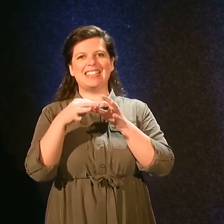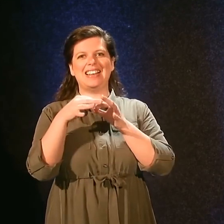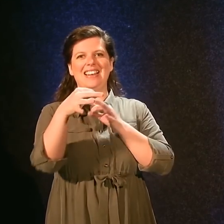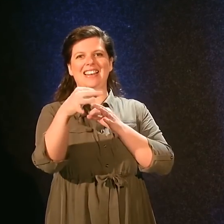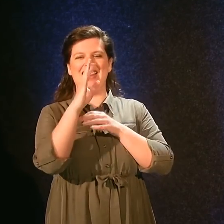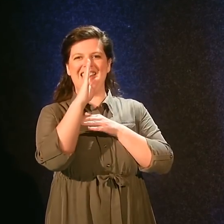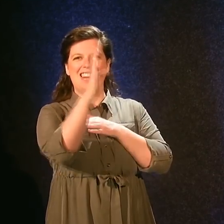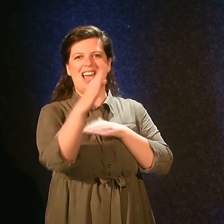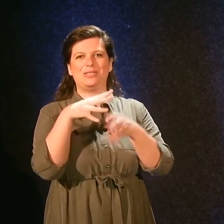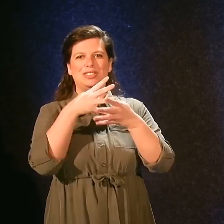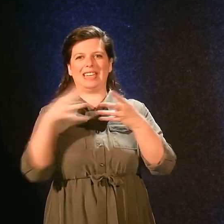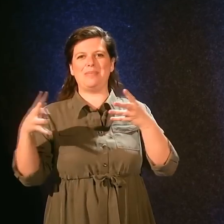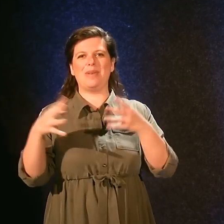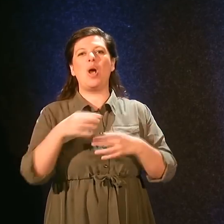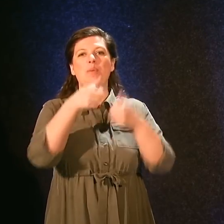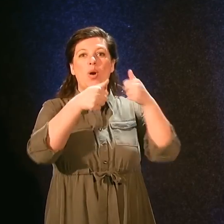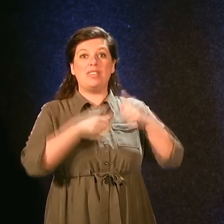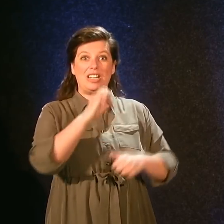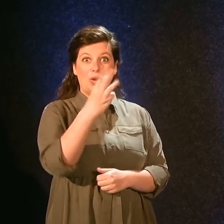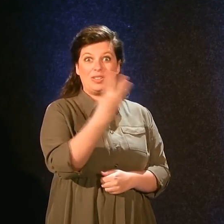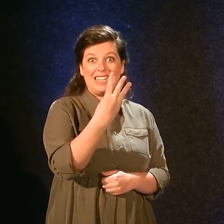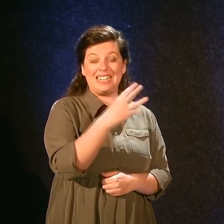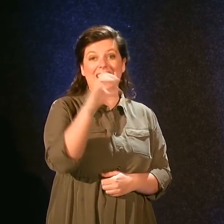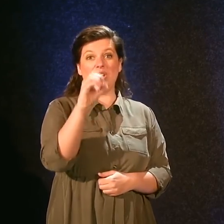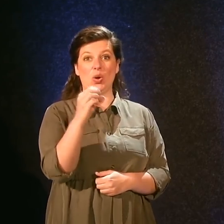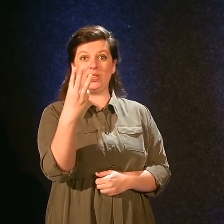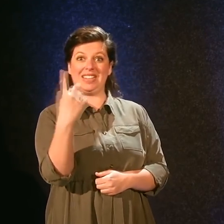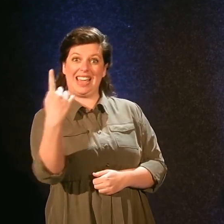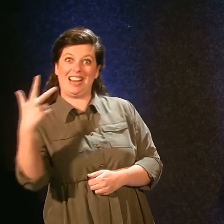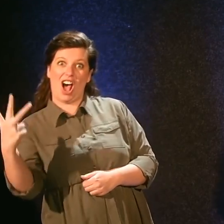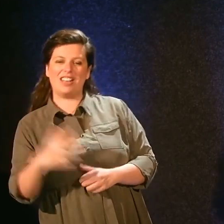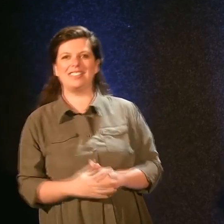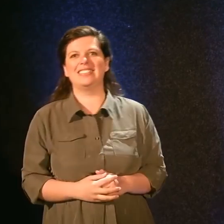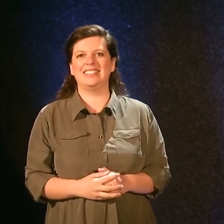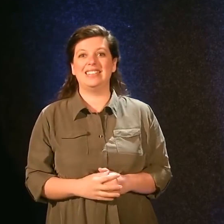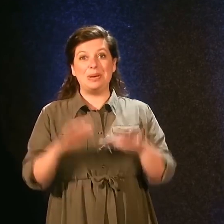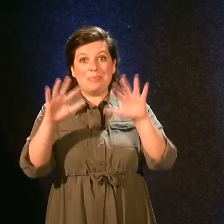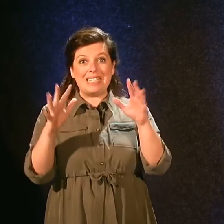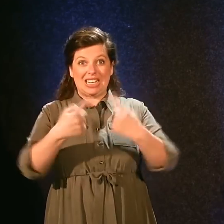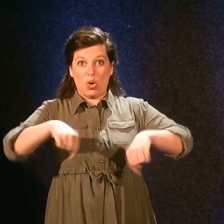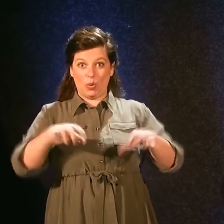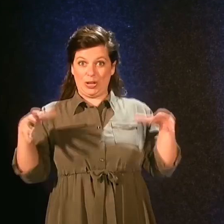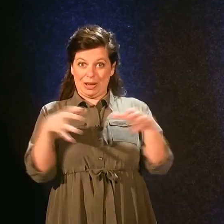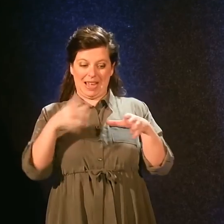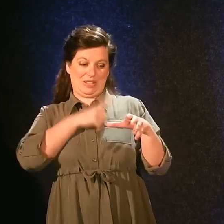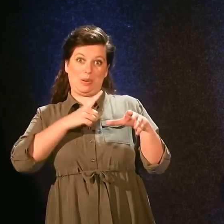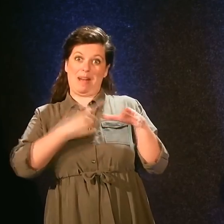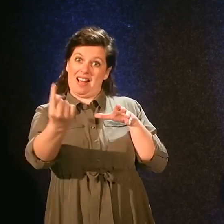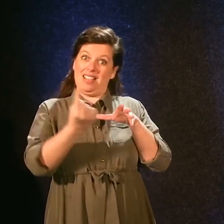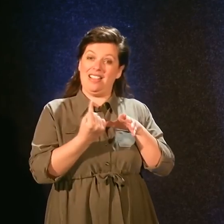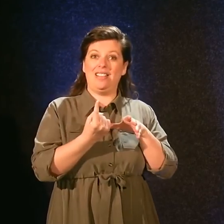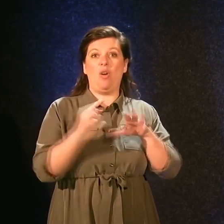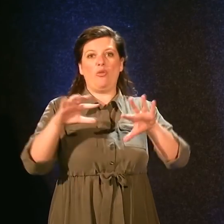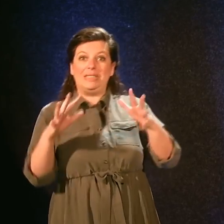Mozaïek 033 en Mozaïek 0318. Misschien ben je wel deel van onze gemeente en zit je alleen of met je